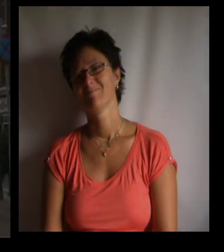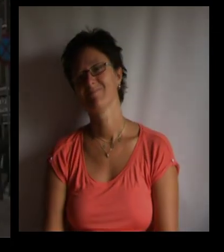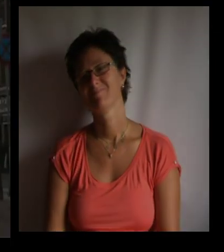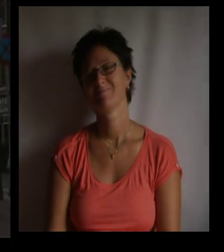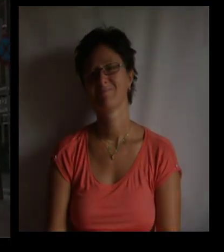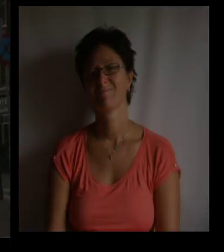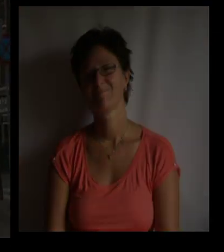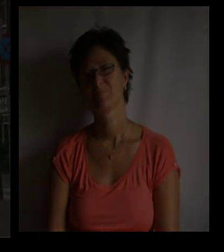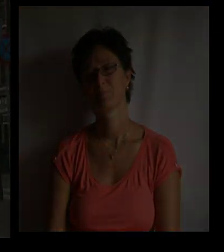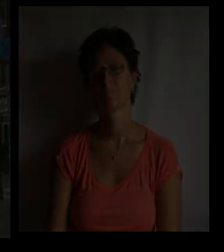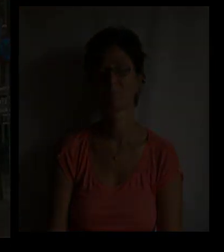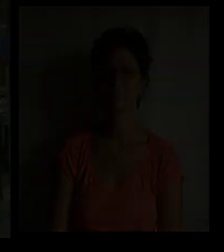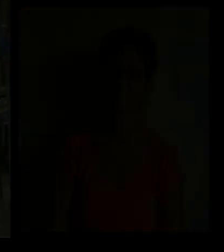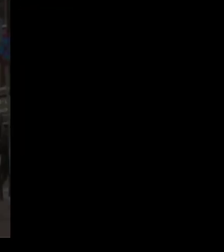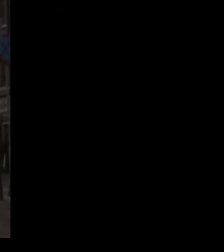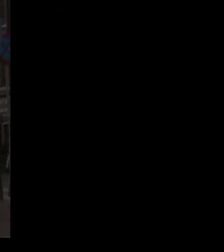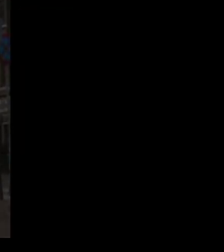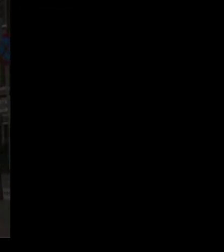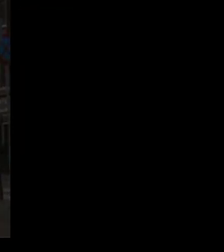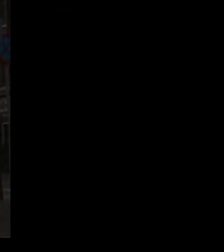Kleine jongen.